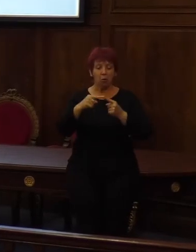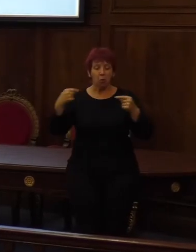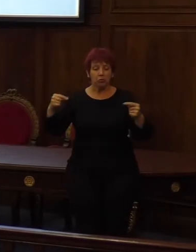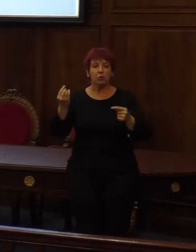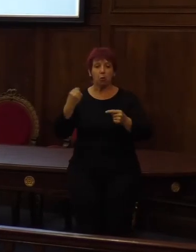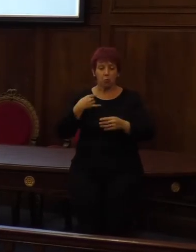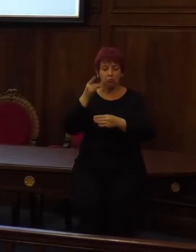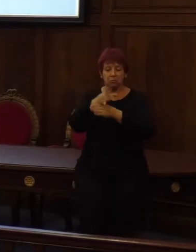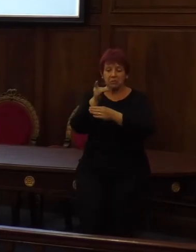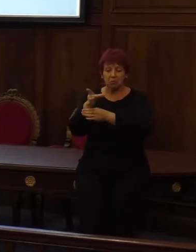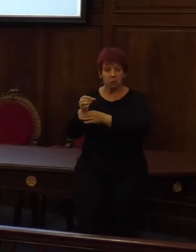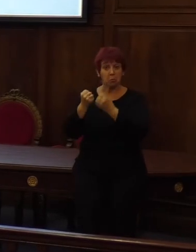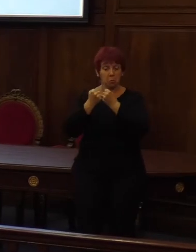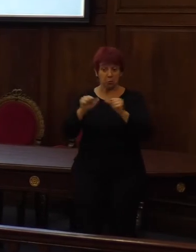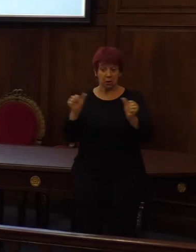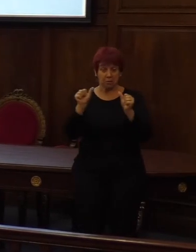nuevas facultades,